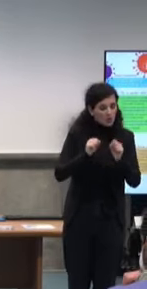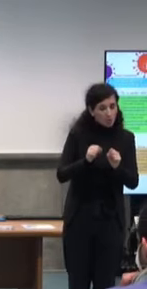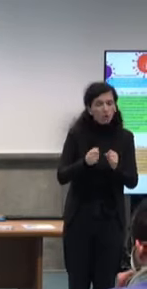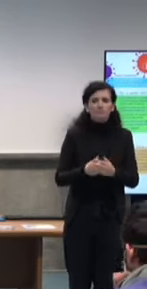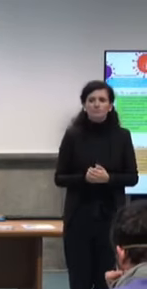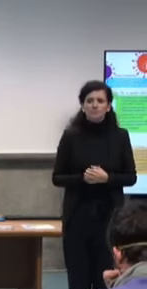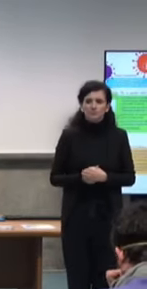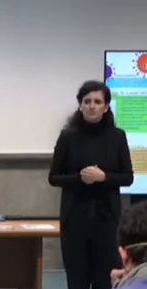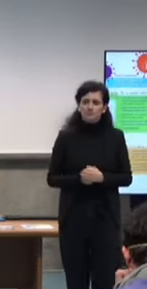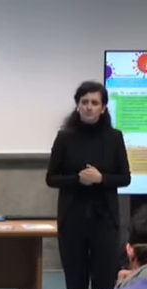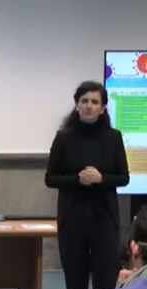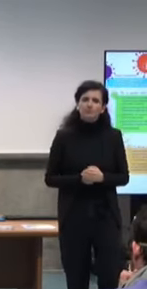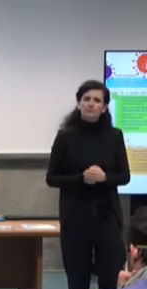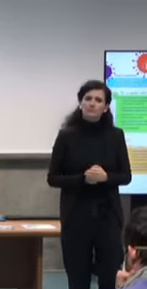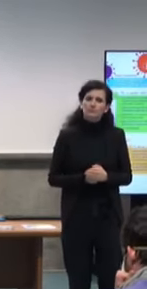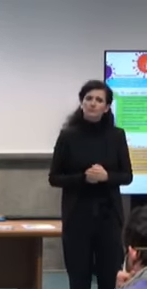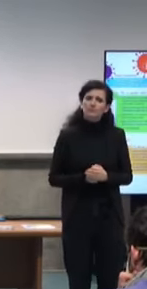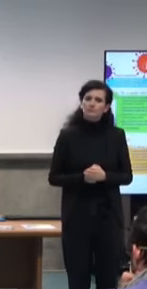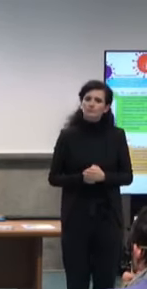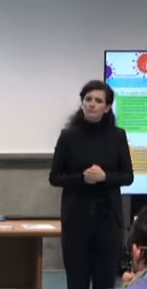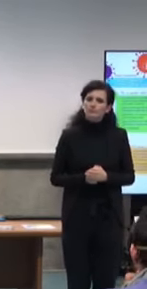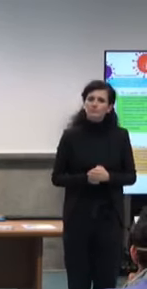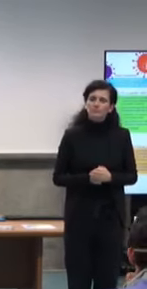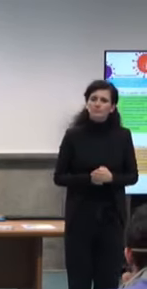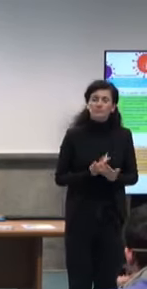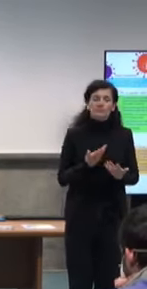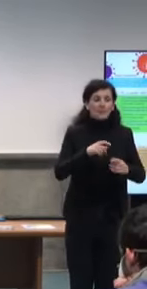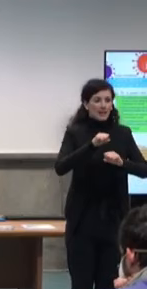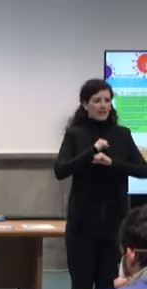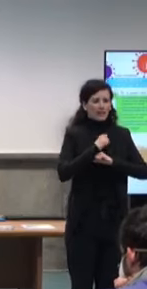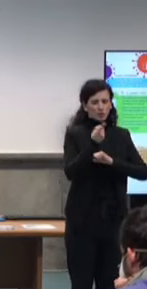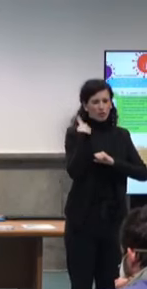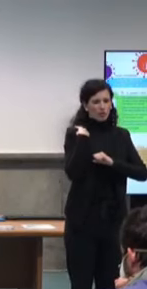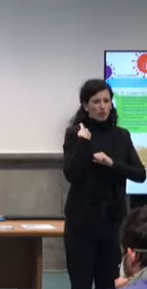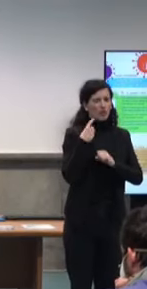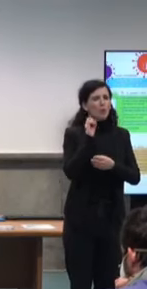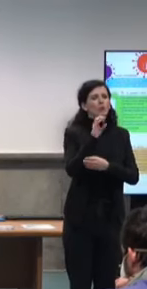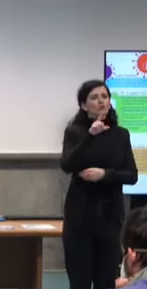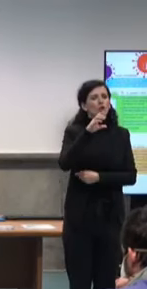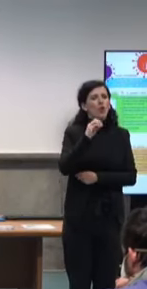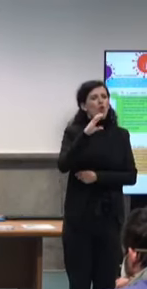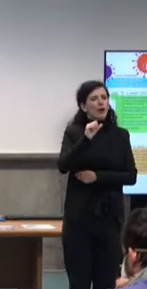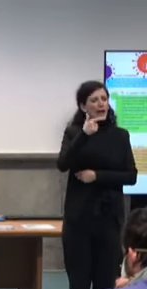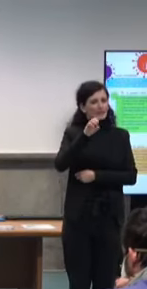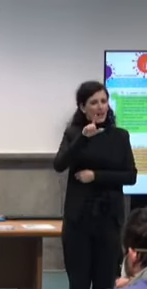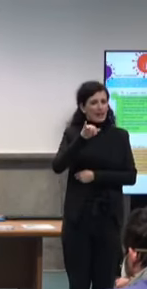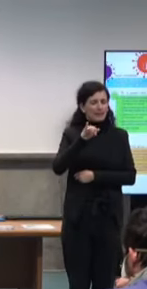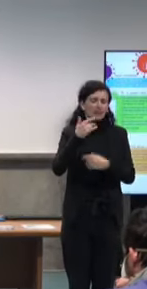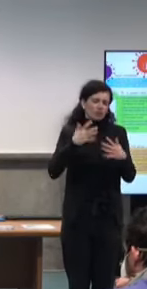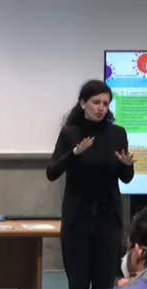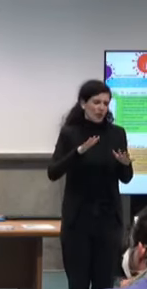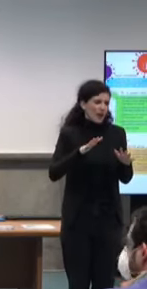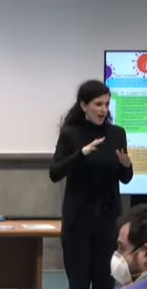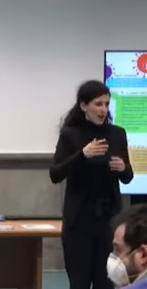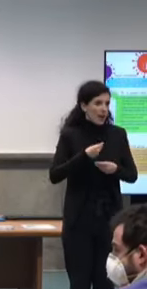grazie alla domanda credo che può essere locatelli ieri sera sia stato molto esaustivo e spero e mi auguro di avere presto